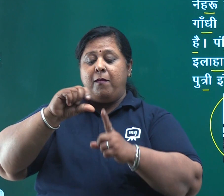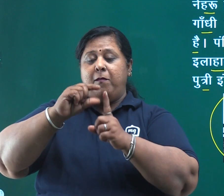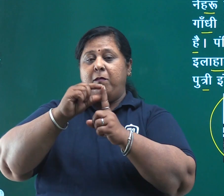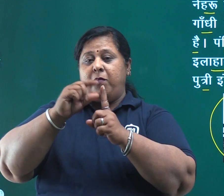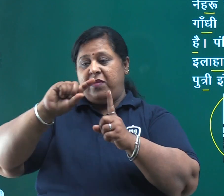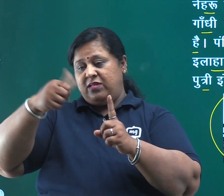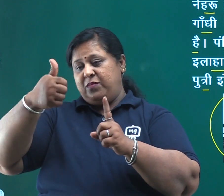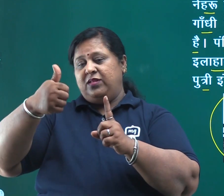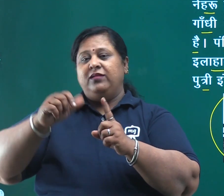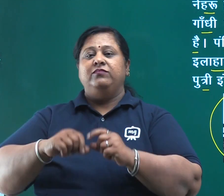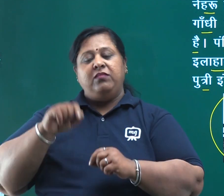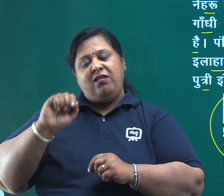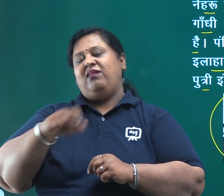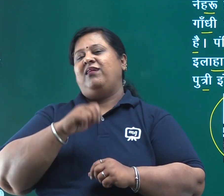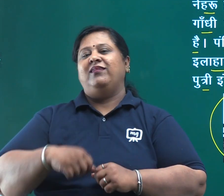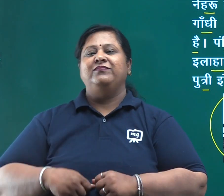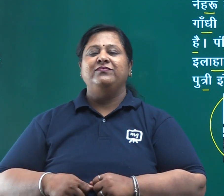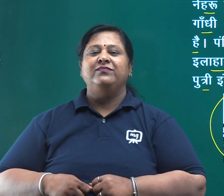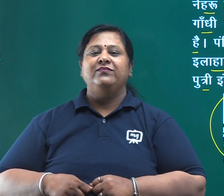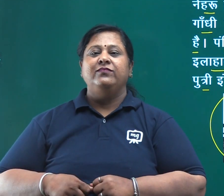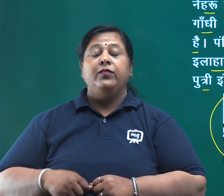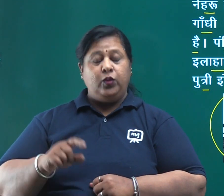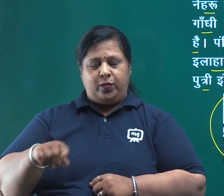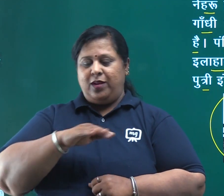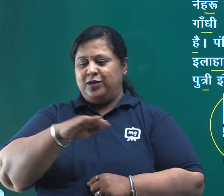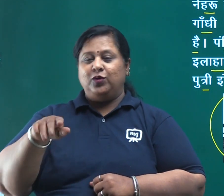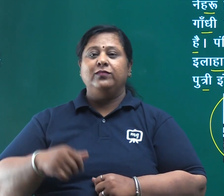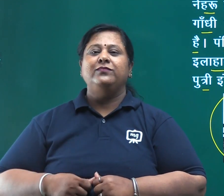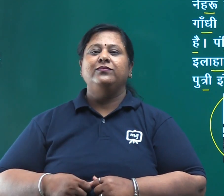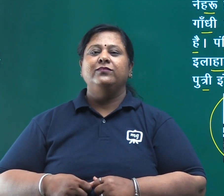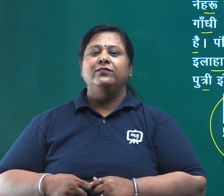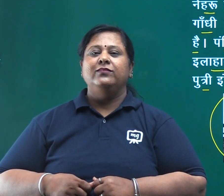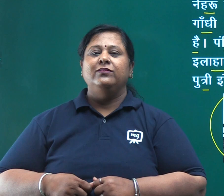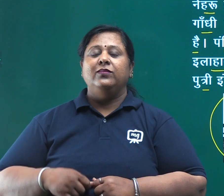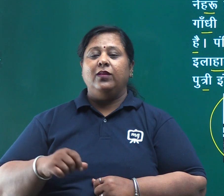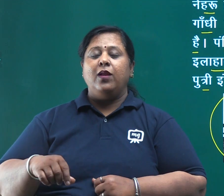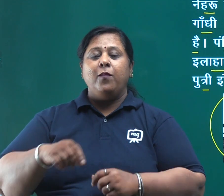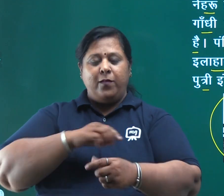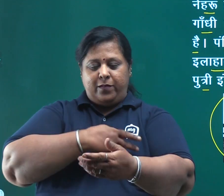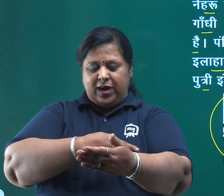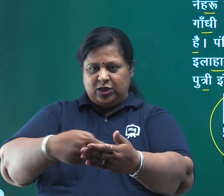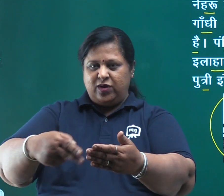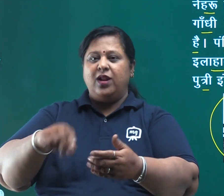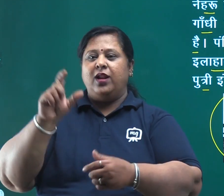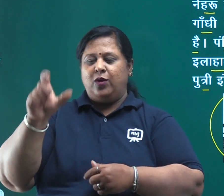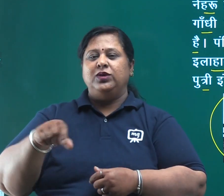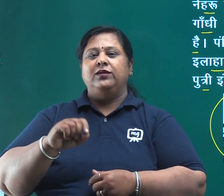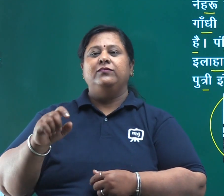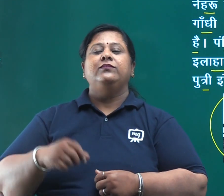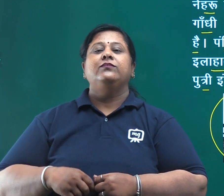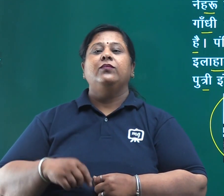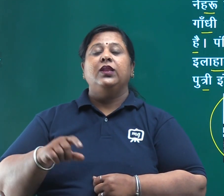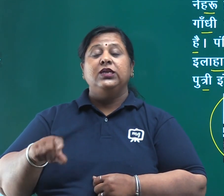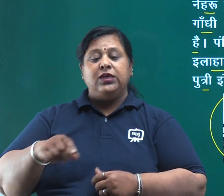प्रधानमंत्री रही हैं। तो प्यारे बच्चों, पंडित जवाहरलाल नेहरू जी